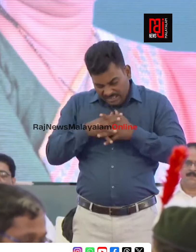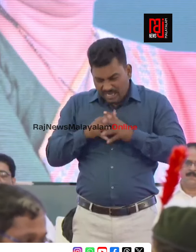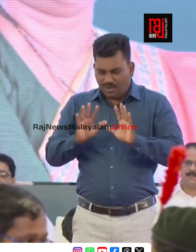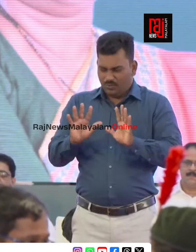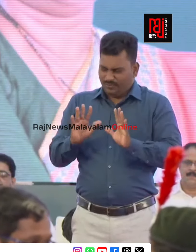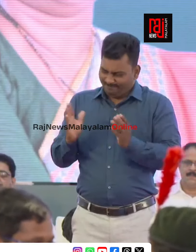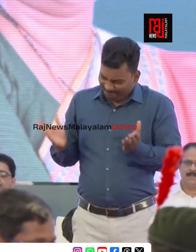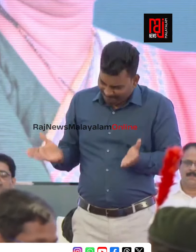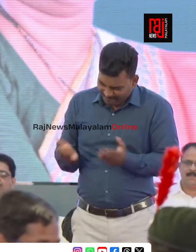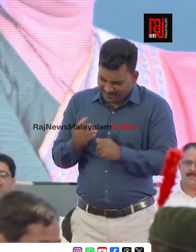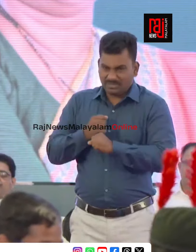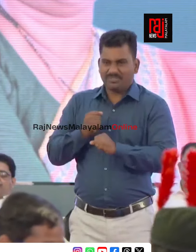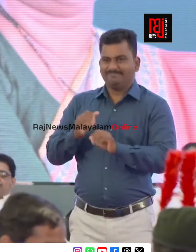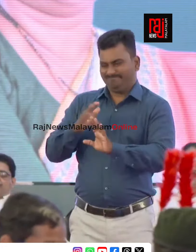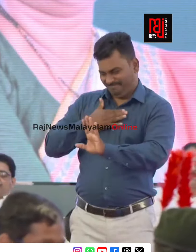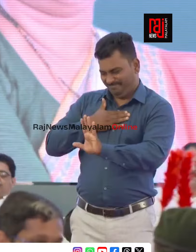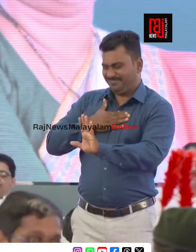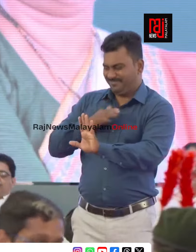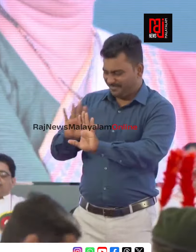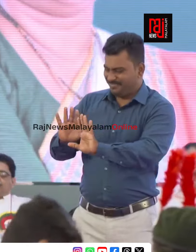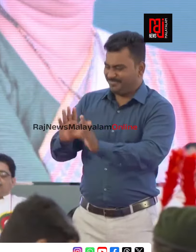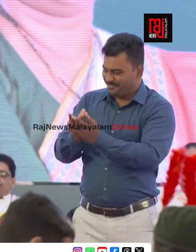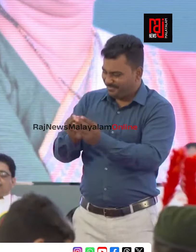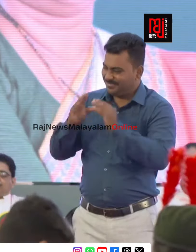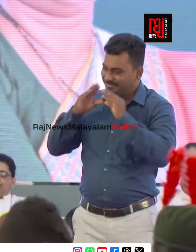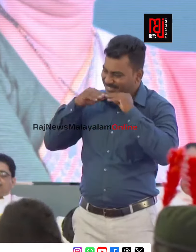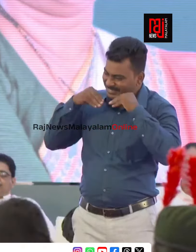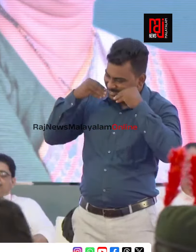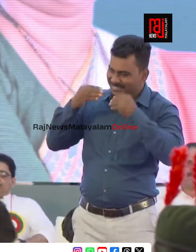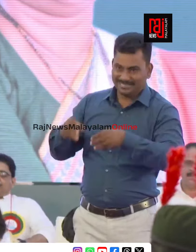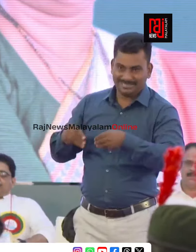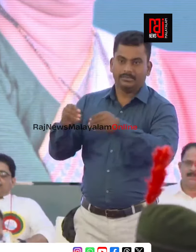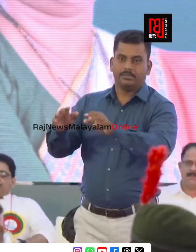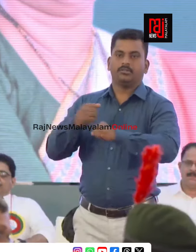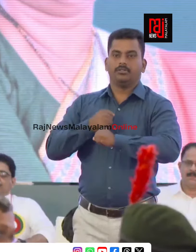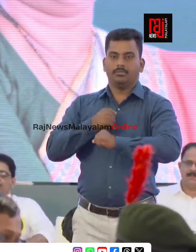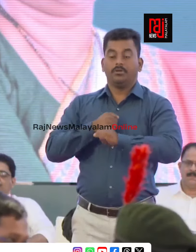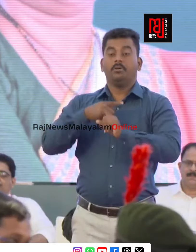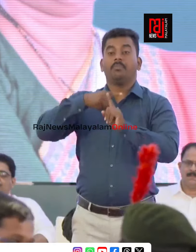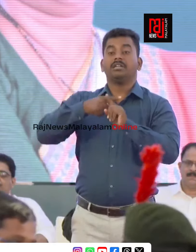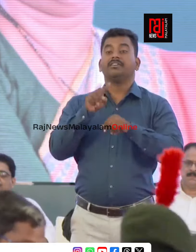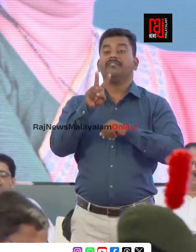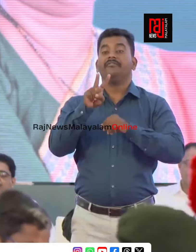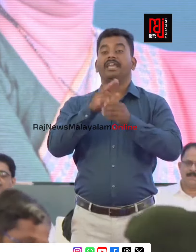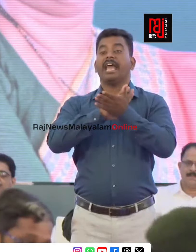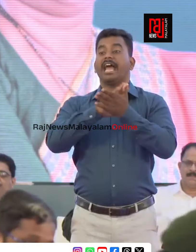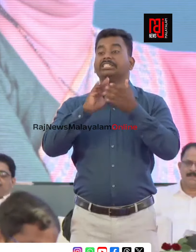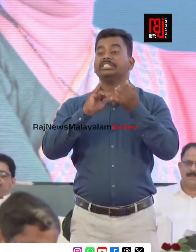സ്കൂളുകൾ, ബഡ്സ് സ്കൂളുകൾ, വൊക്കേഷണൽ ട്രെയിനിങ് സെന്ററുകൾ,